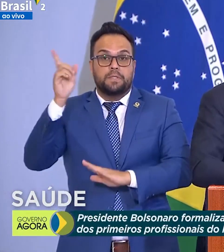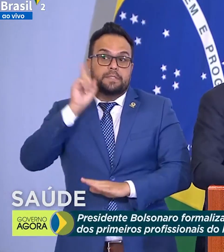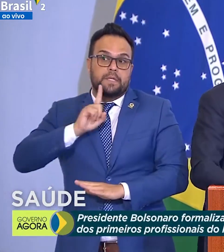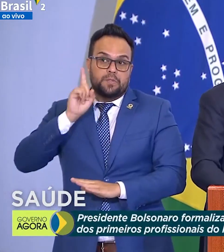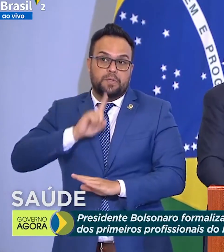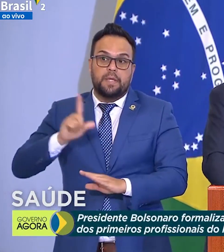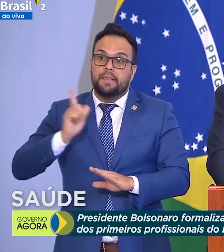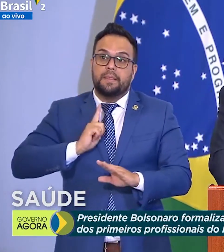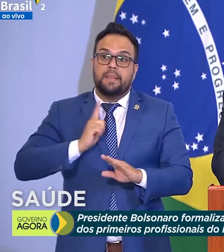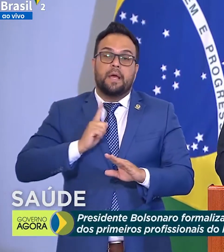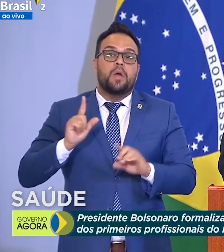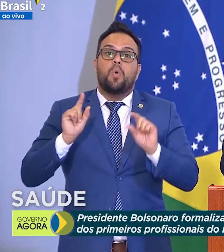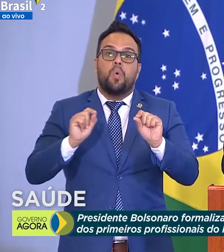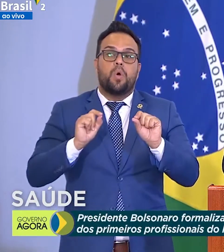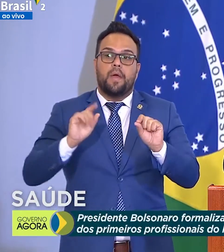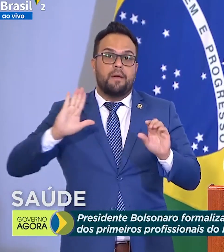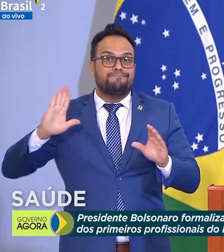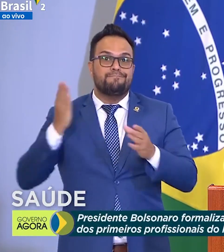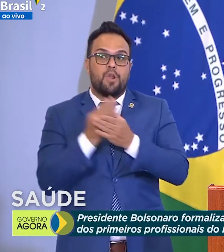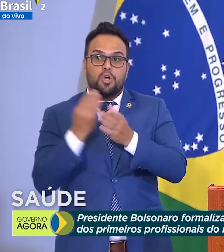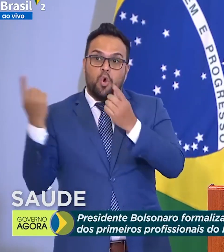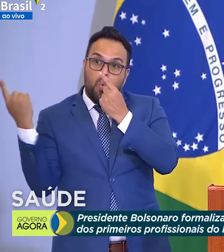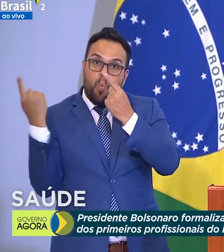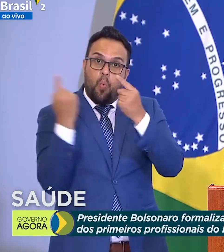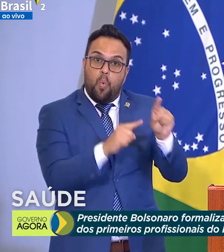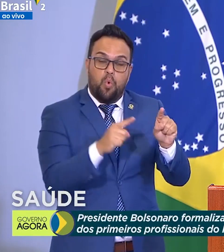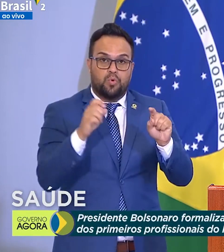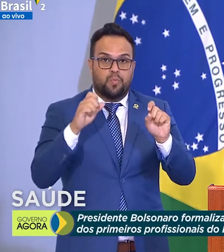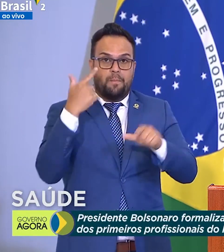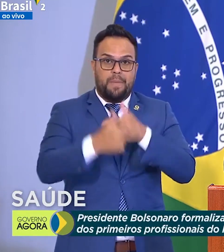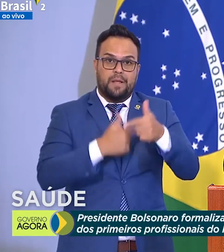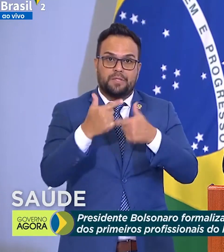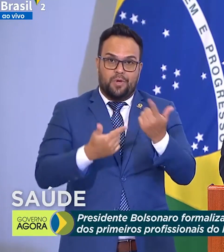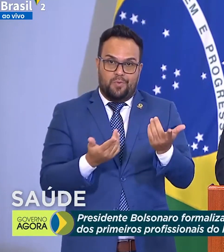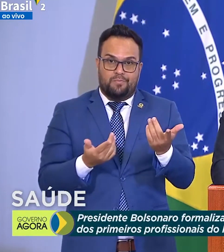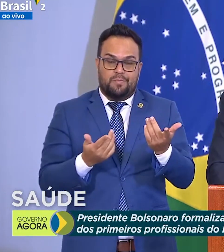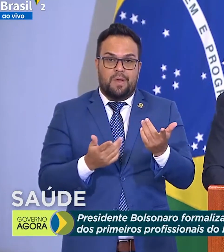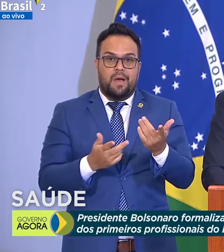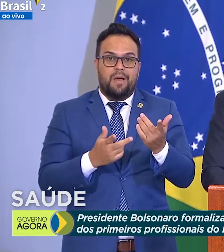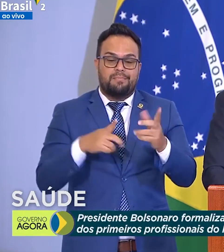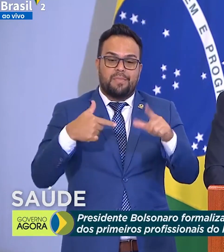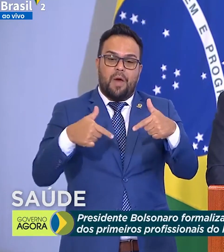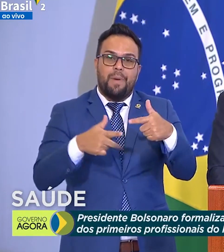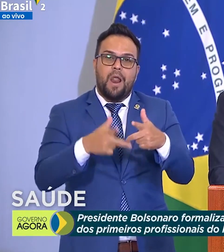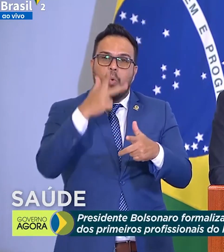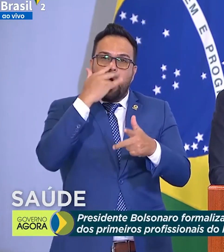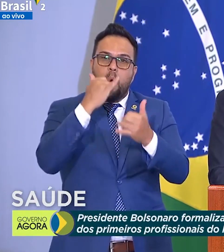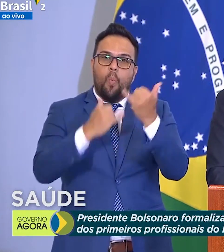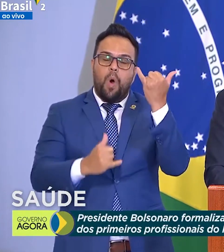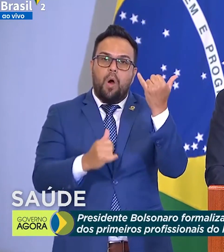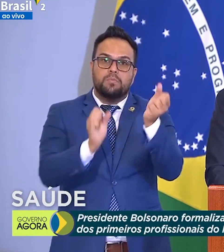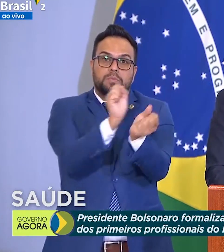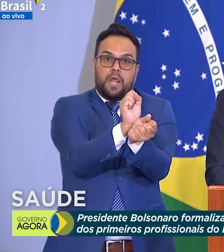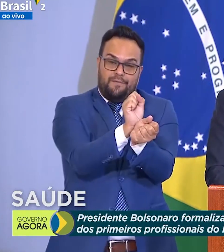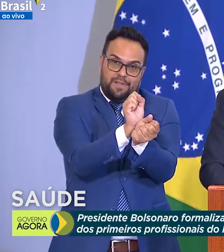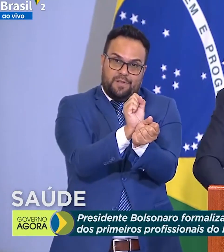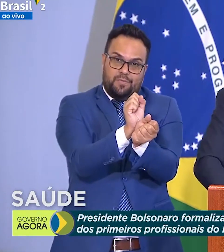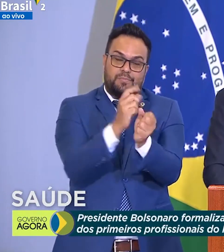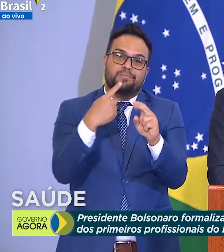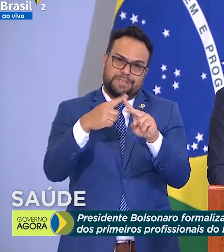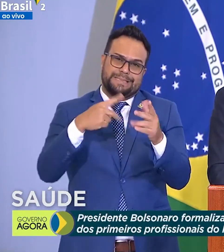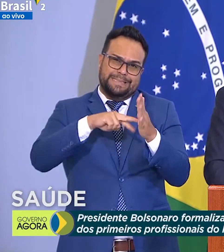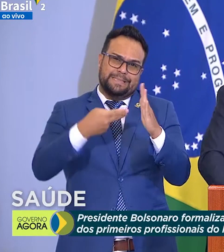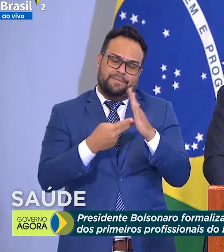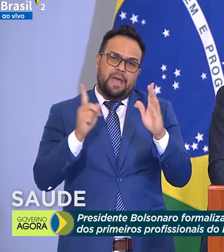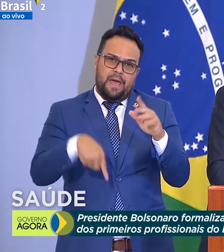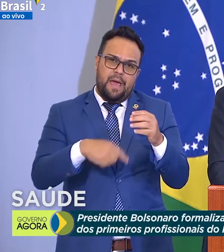ações contra o Brasil. Trabalho análogo à escravidão. Para mim, isso é escravidão,